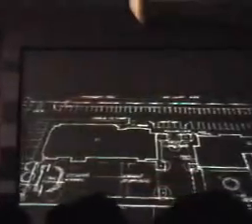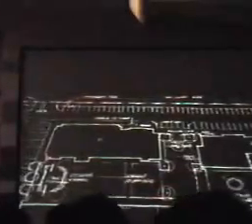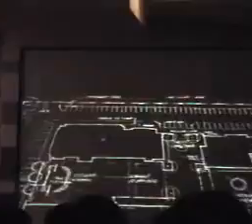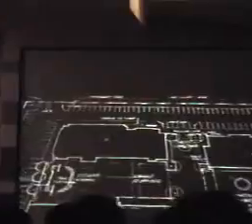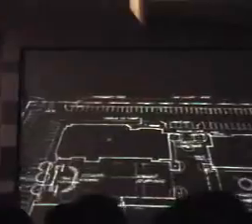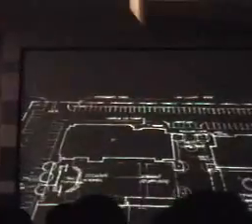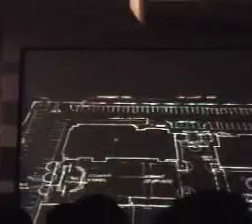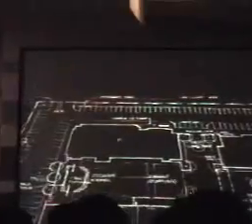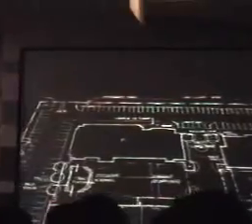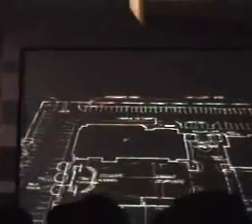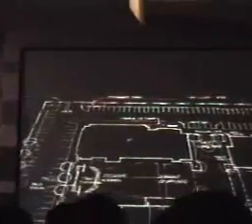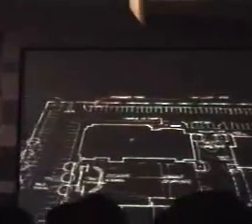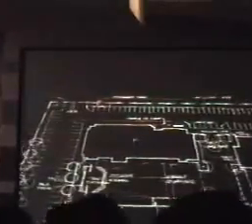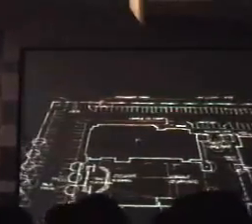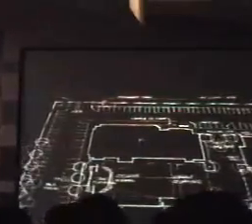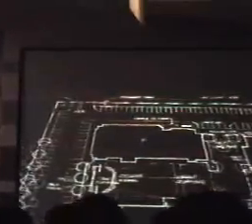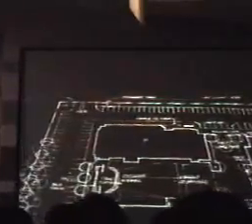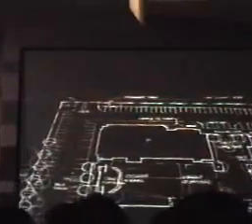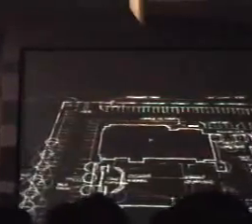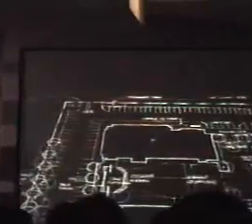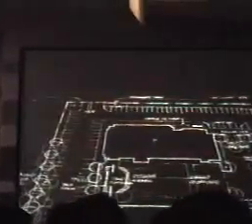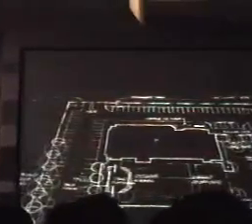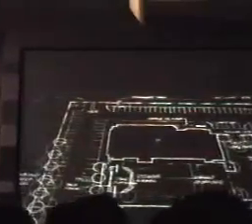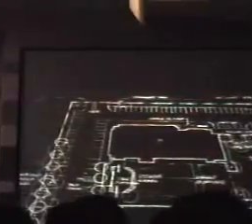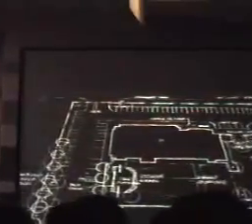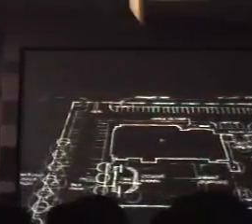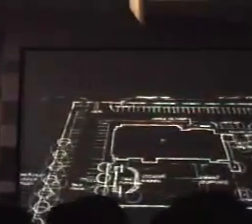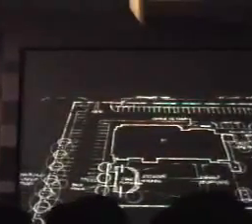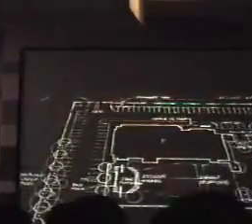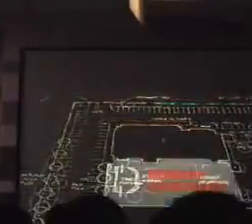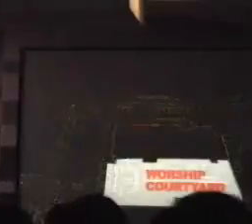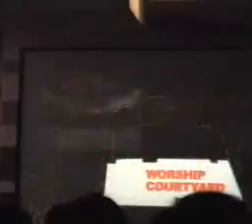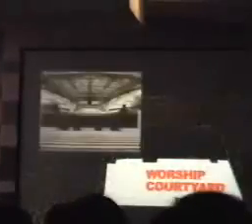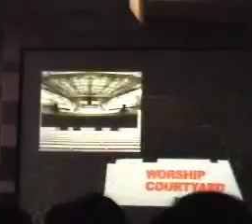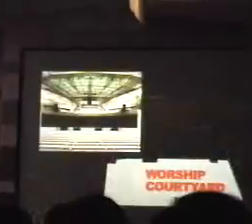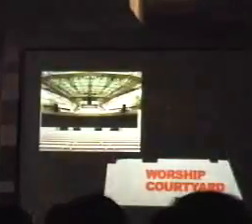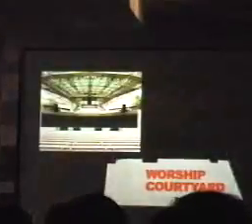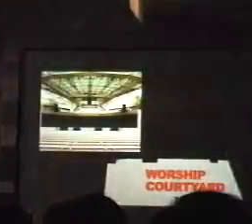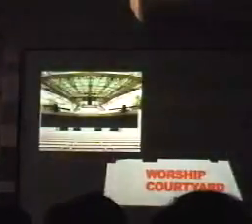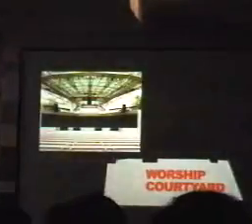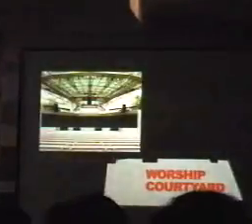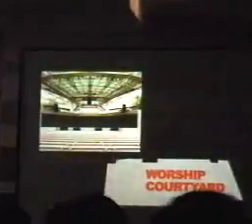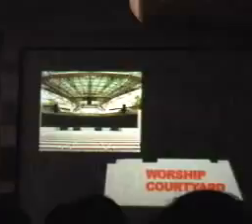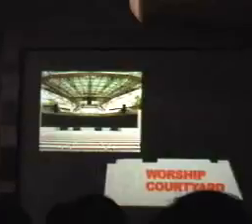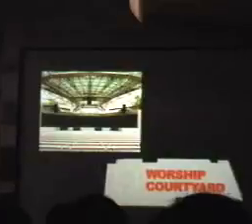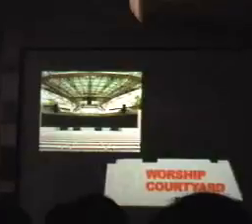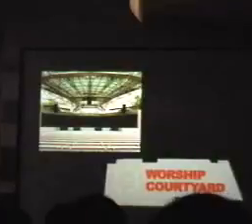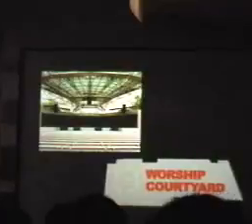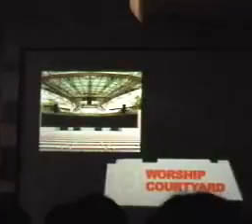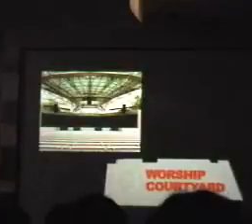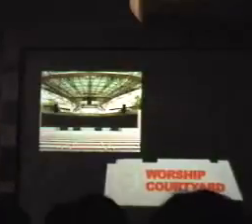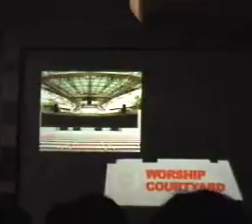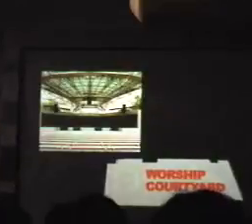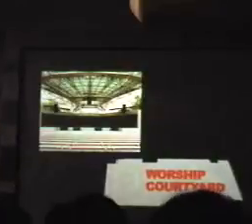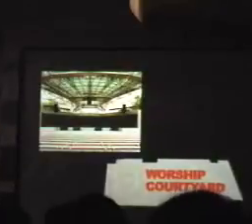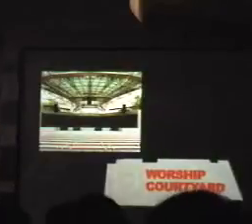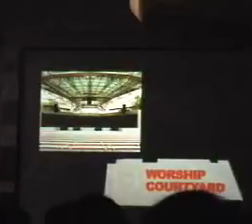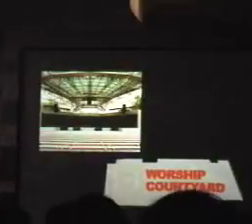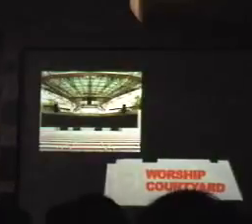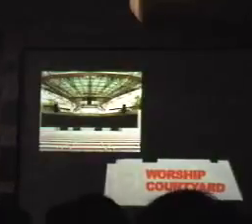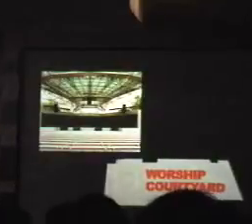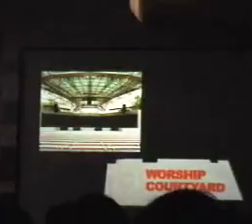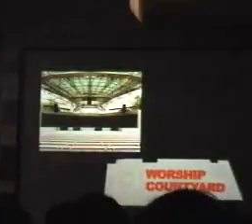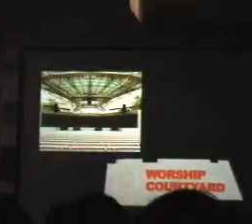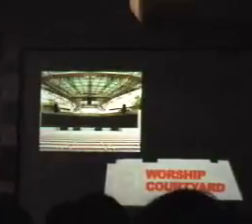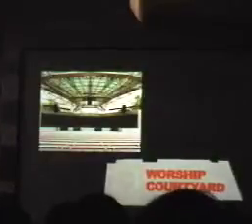그래서 오른쪽으로 F와 D 빌딩 사이로 가보면은 월십 콜야드, 밖에서 예배 드릴 수 있는